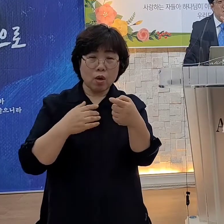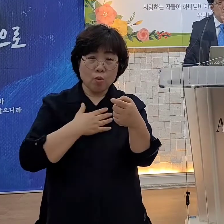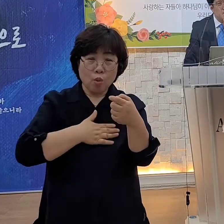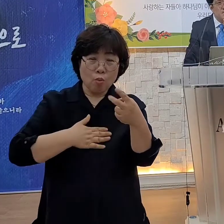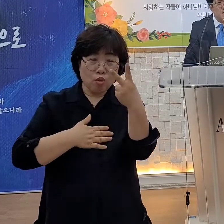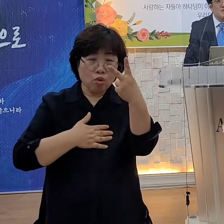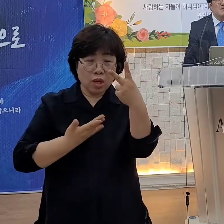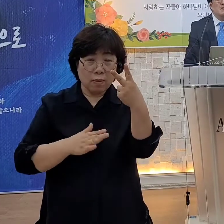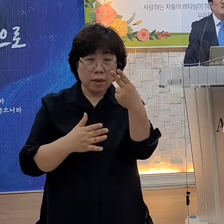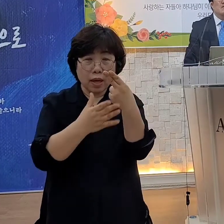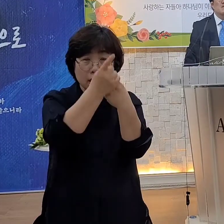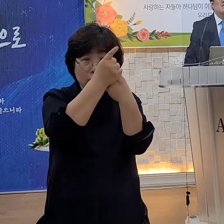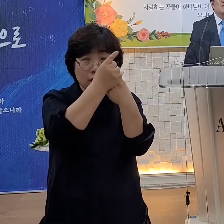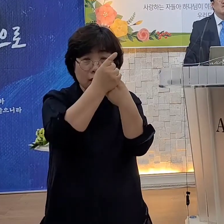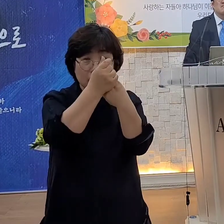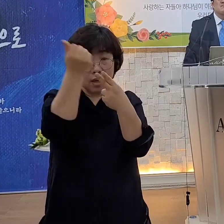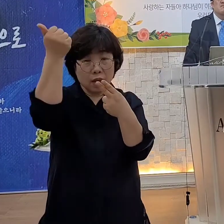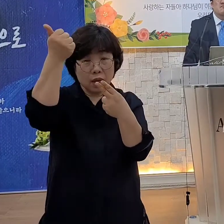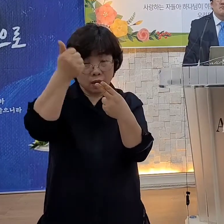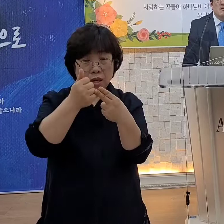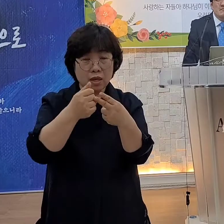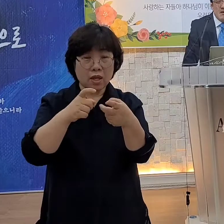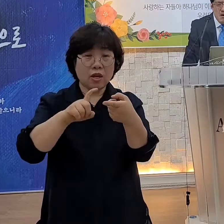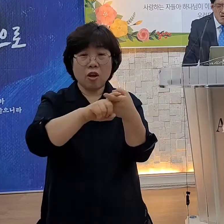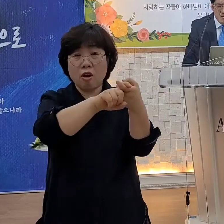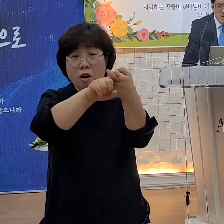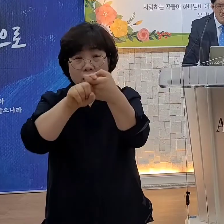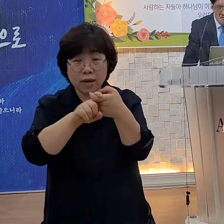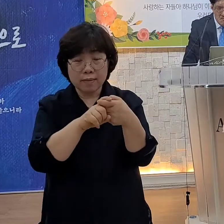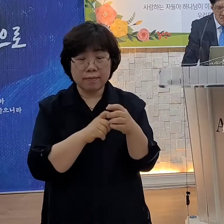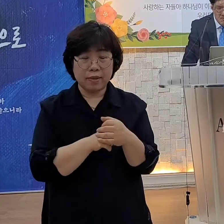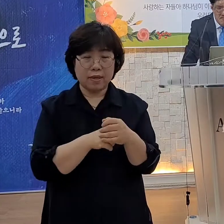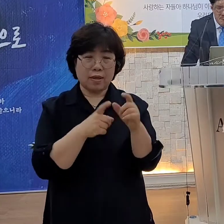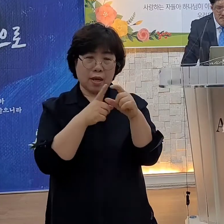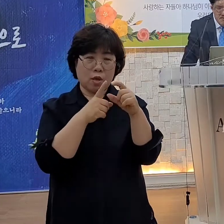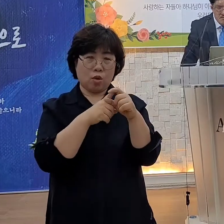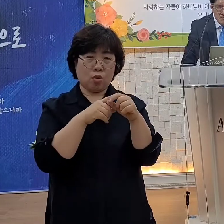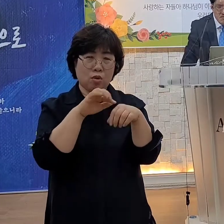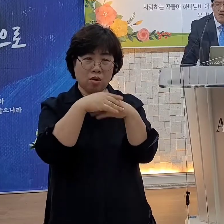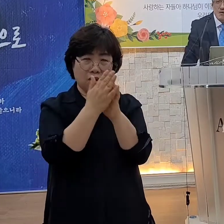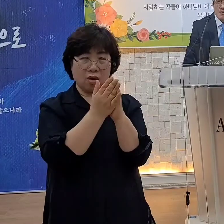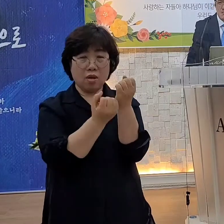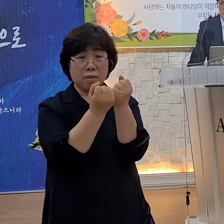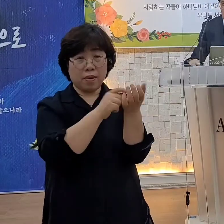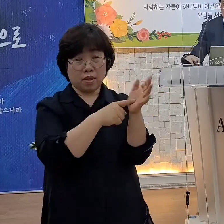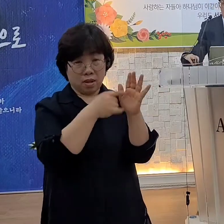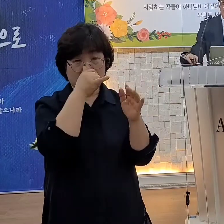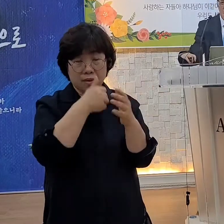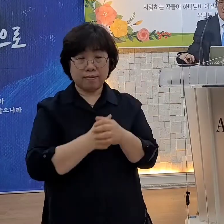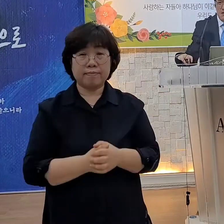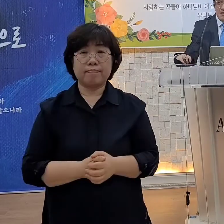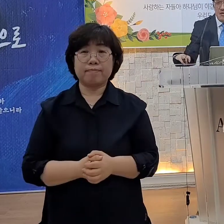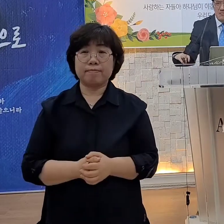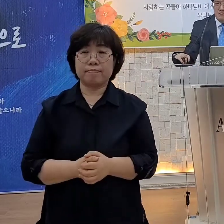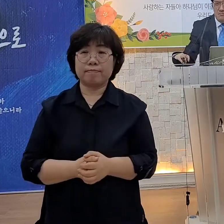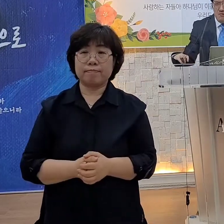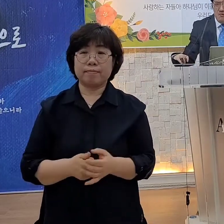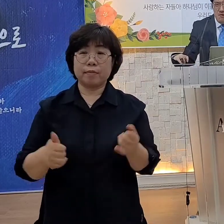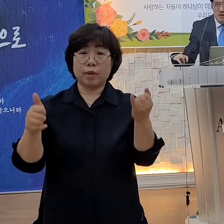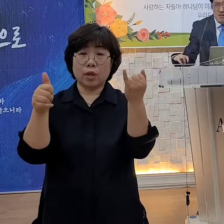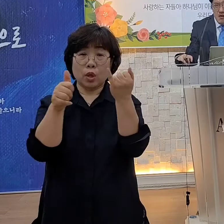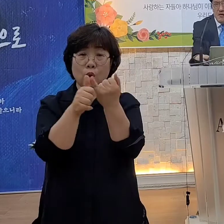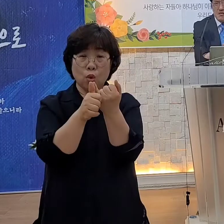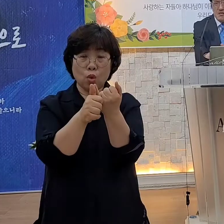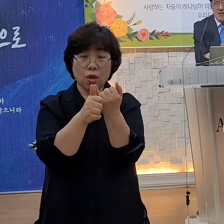이 둘이 묶임을 이것을 성경적 표현으로는 연합이라 이렇게 표현합니다. 여러분 우리가 이제 결혼해서